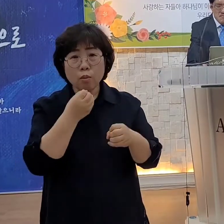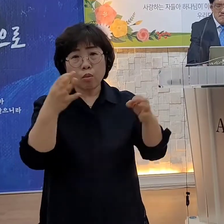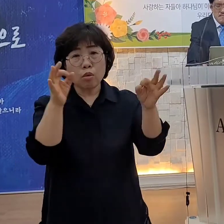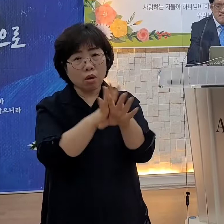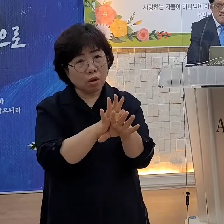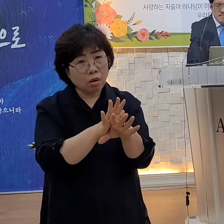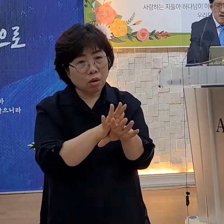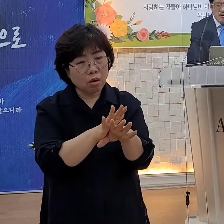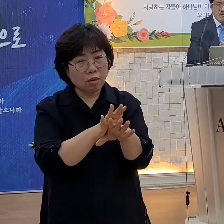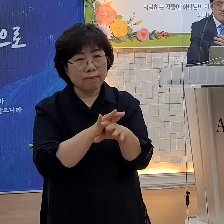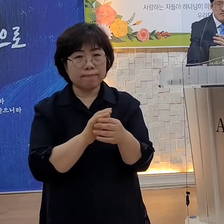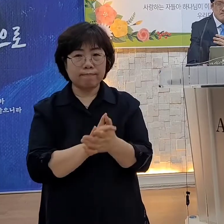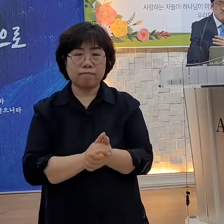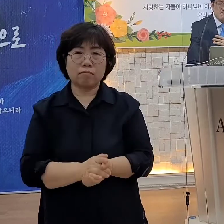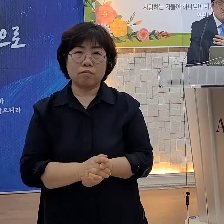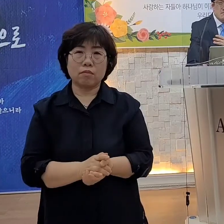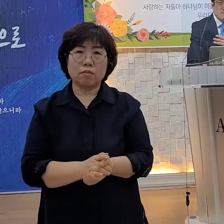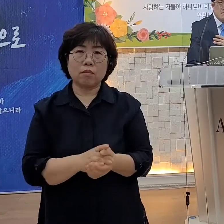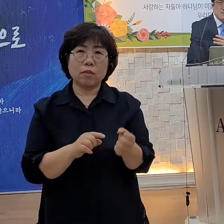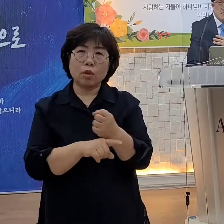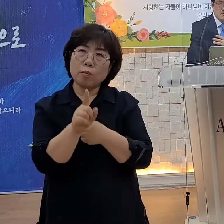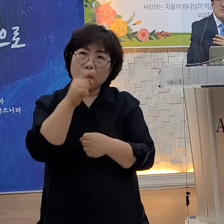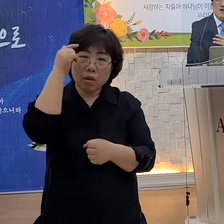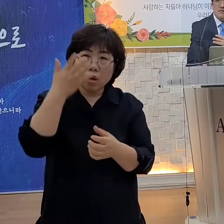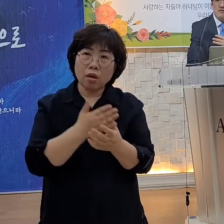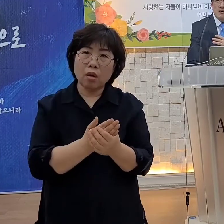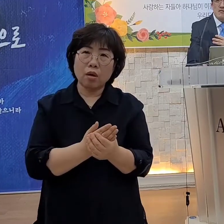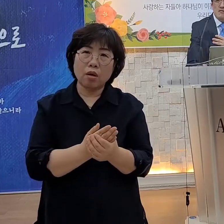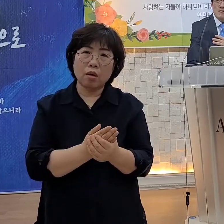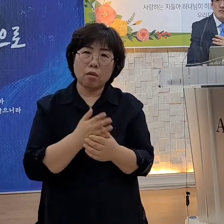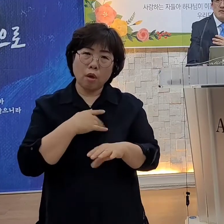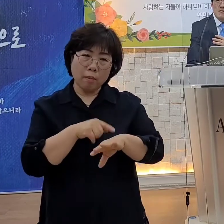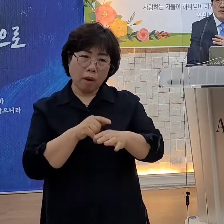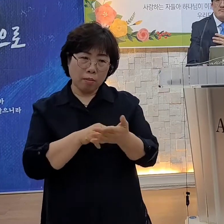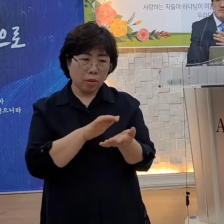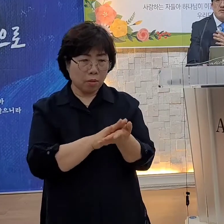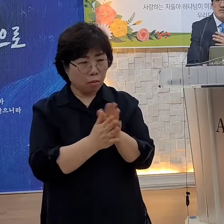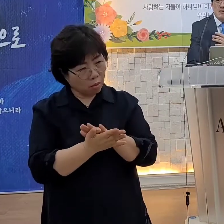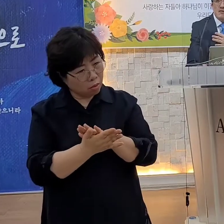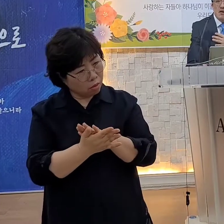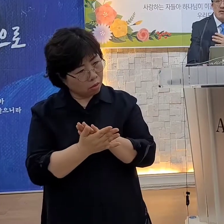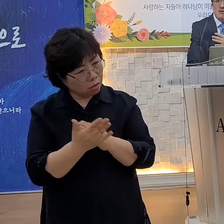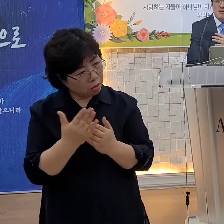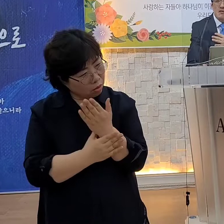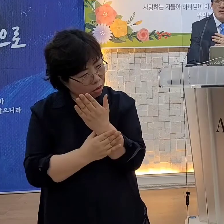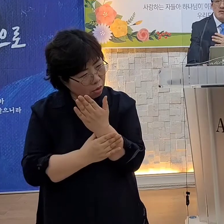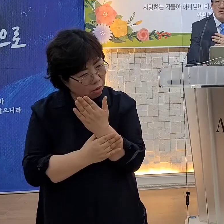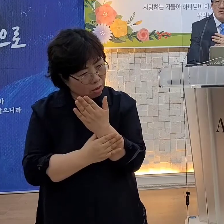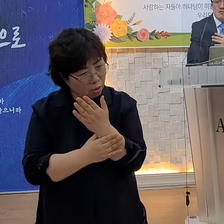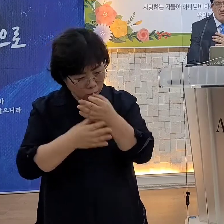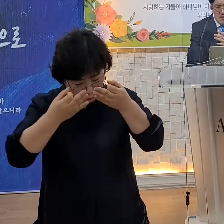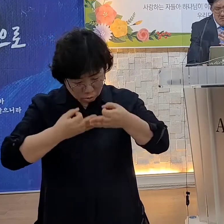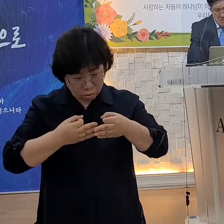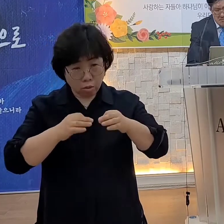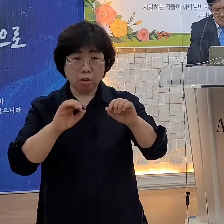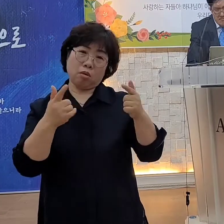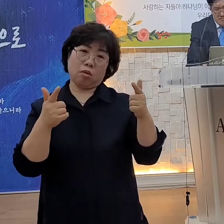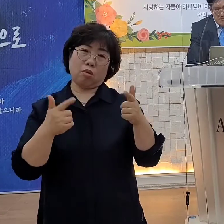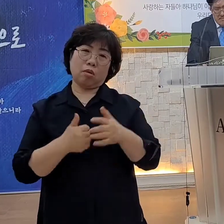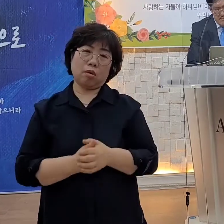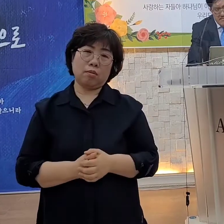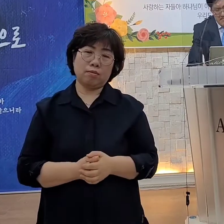그러면 내가 어떤 진심이 바뀌었나? 내가 변심했나? 그것도